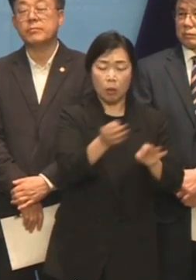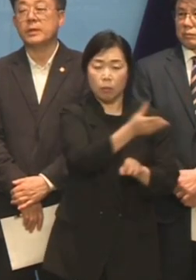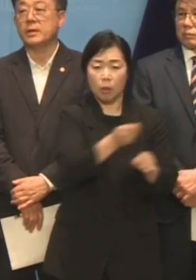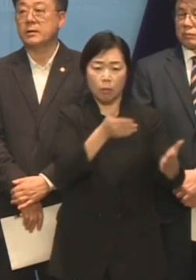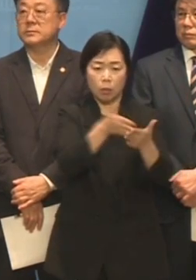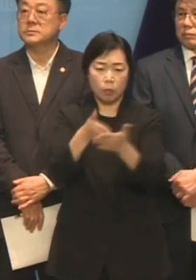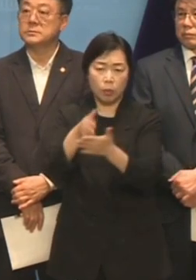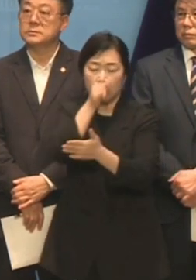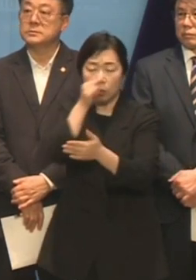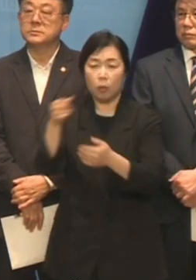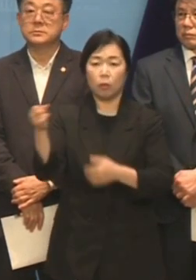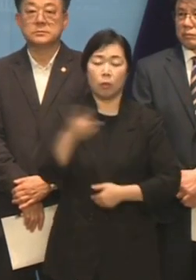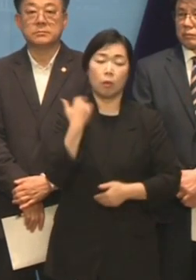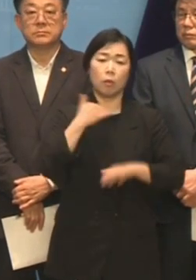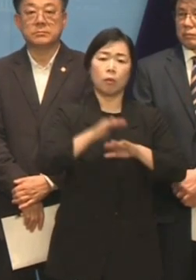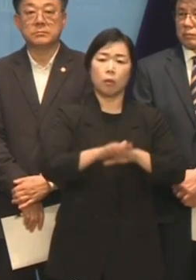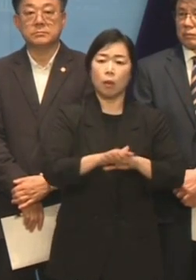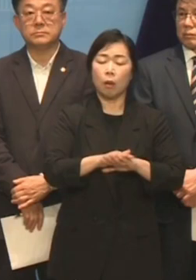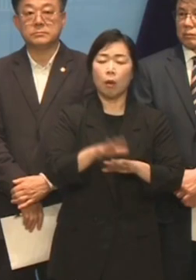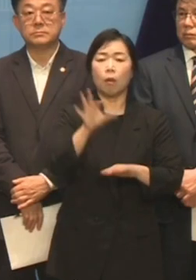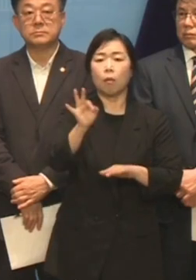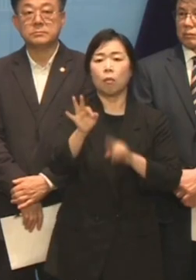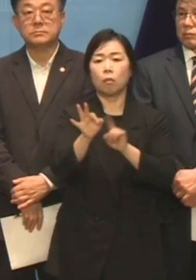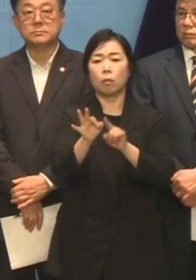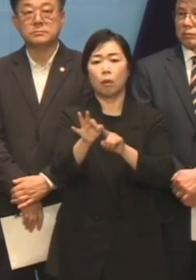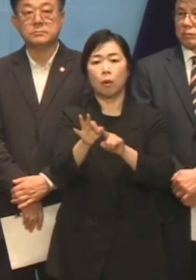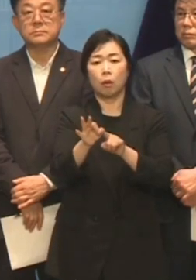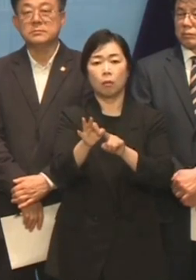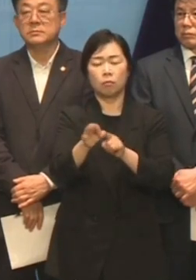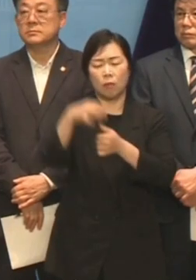못하는 실정에 사각지대에 놓여 있습니다.